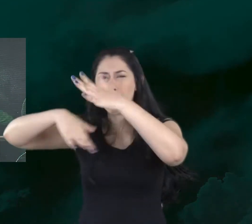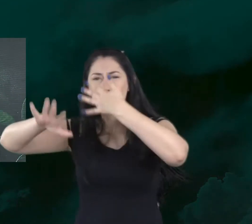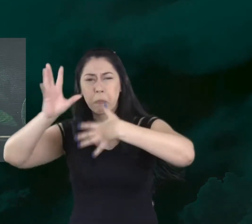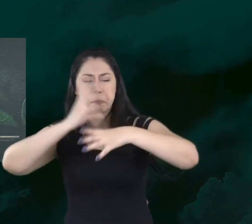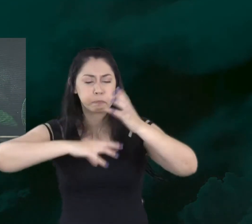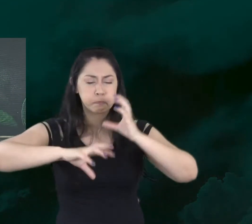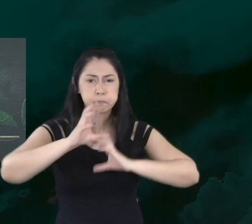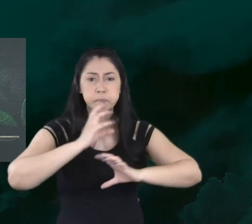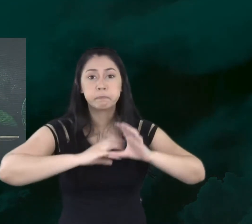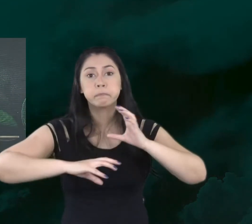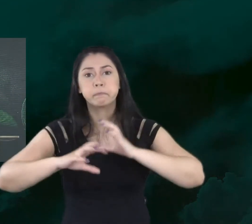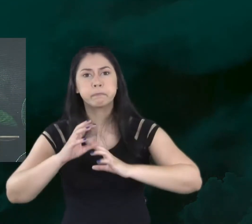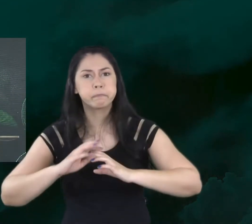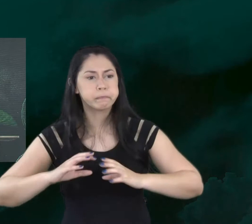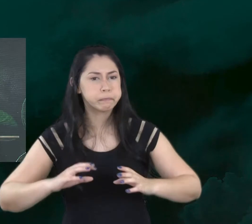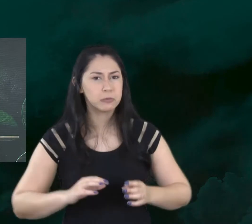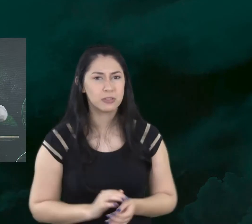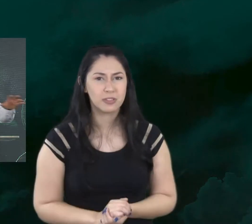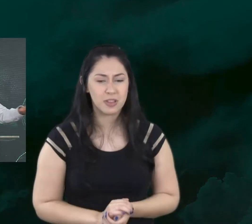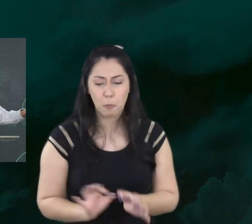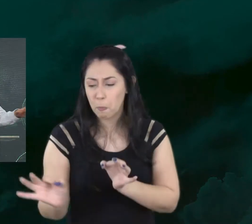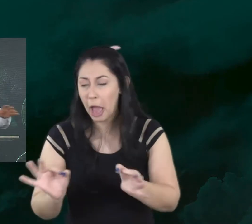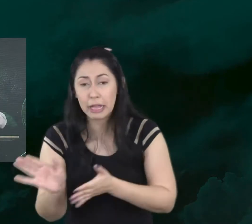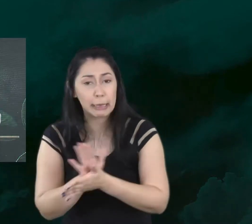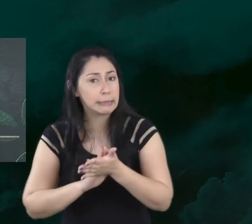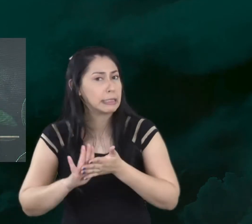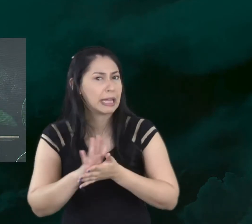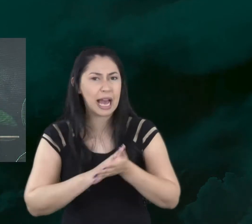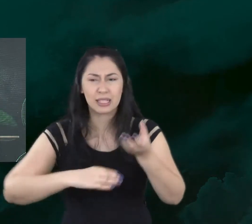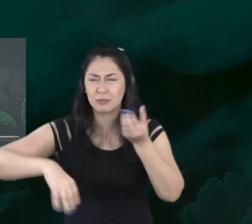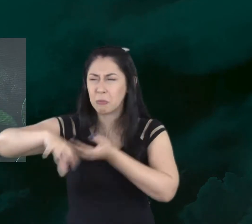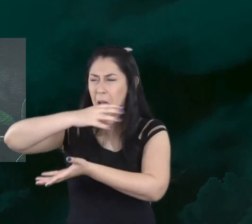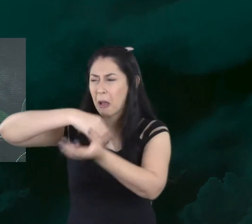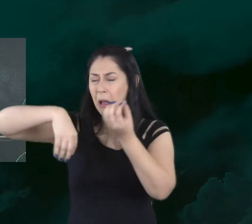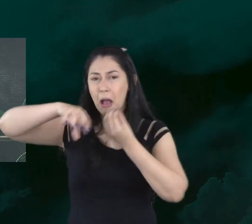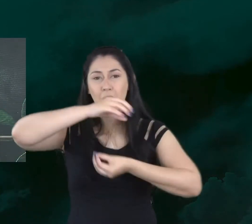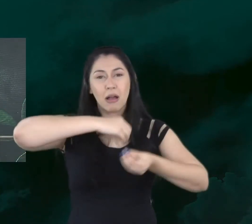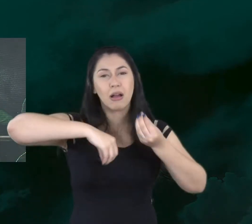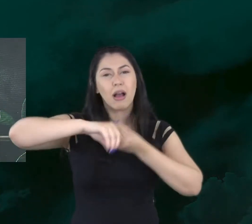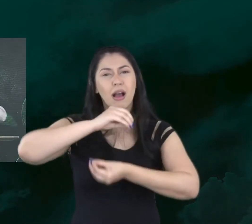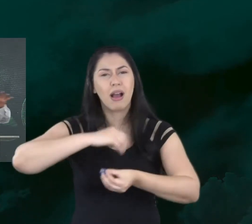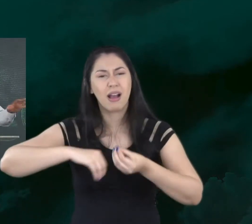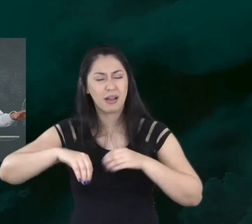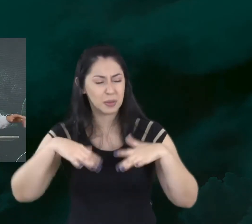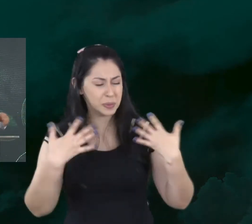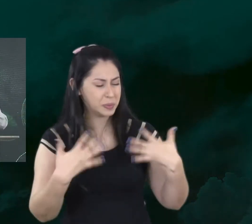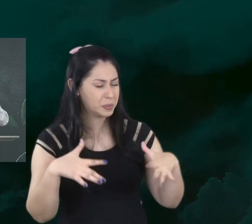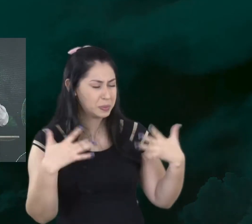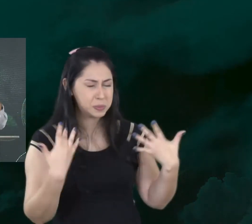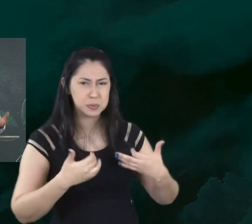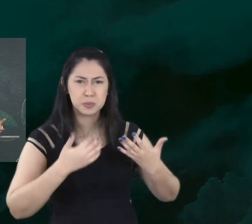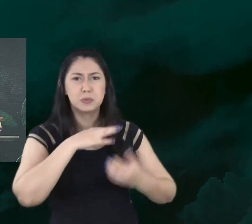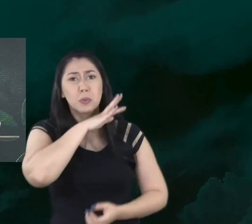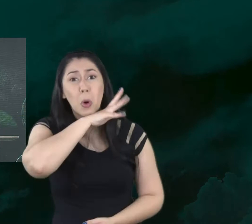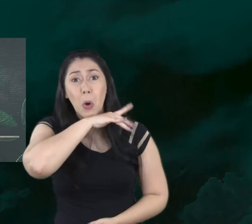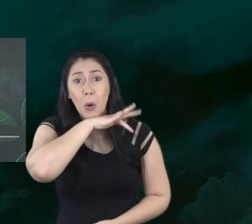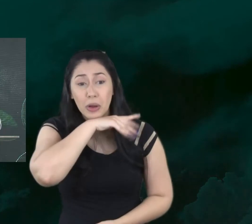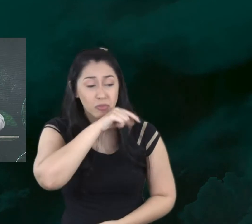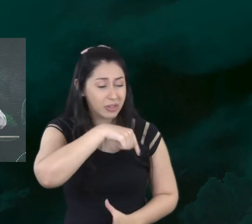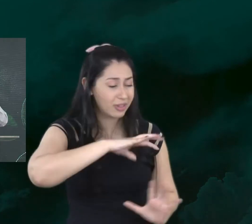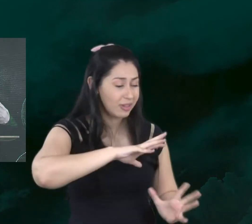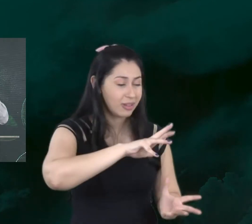né, em total desordem, se tornou caótico esse universo, essa terra,